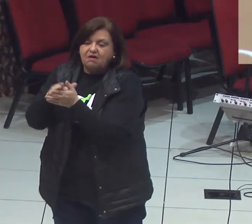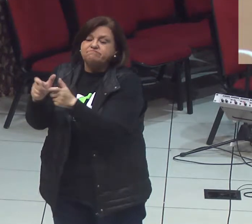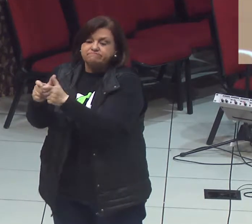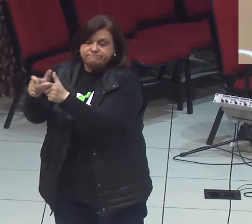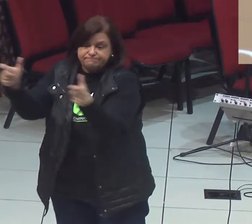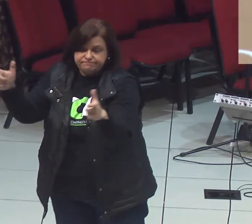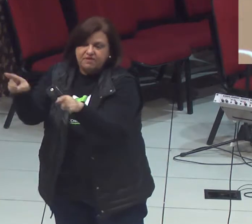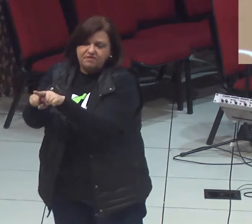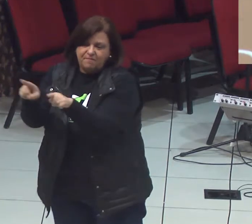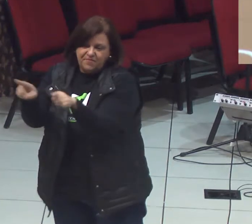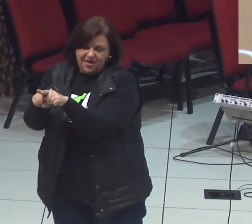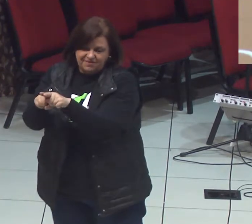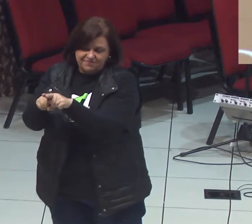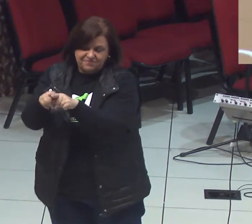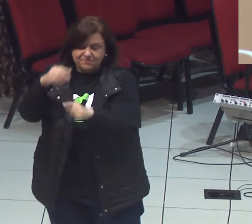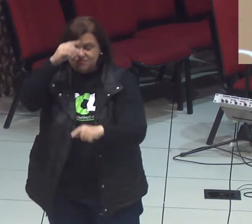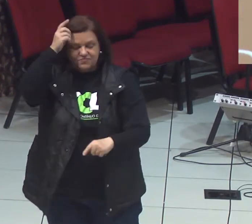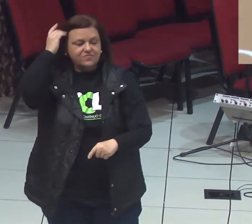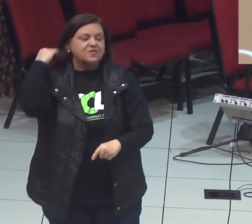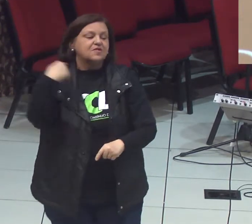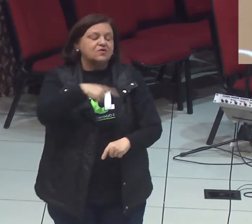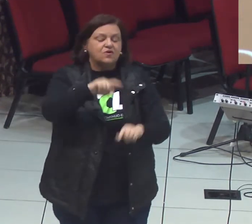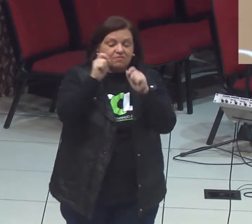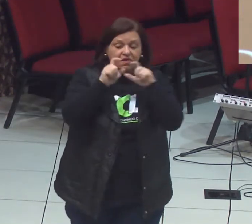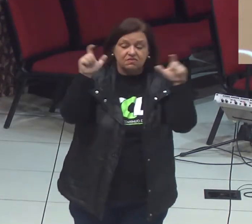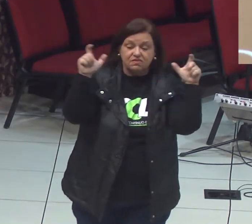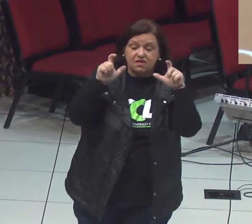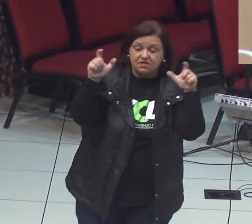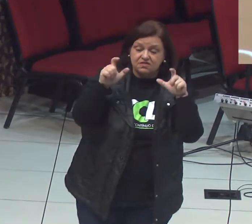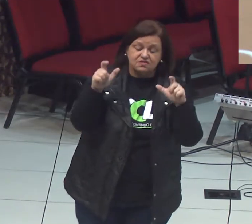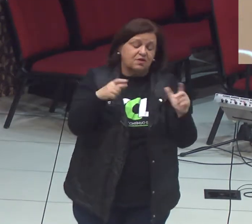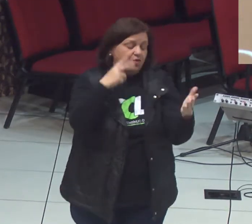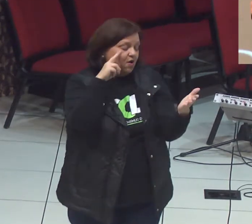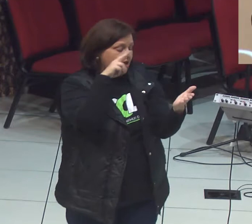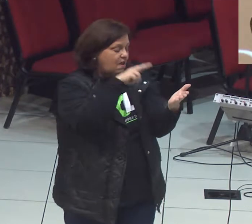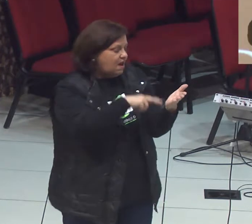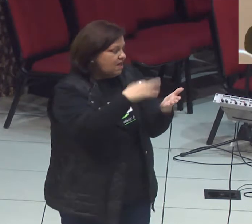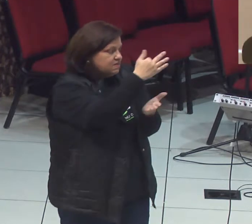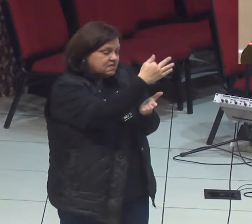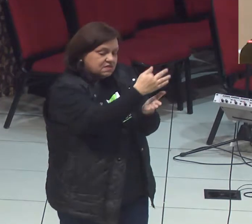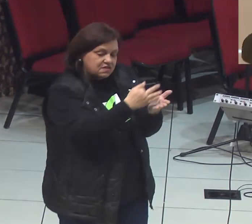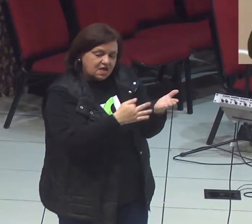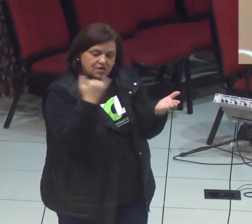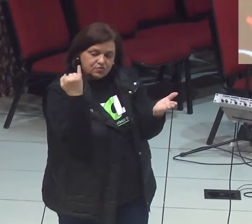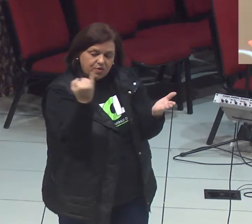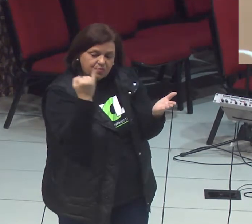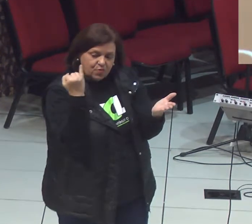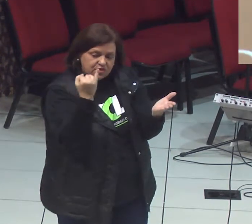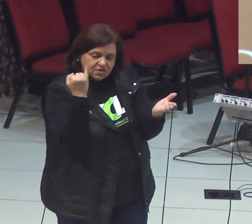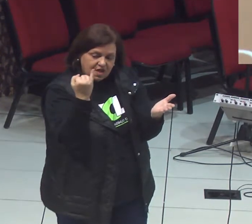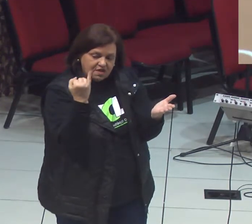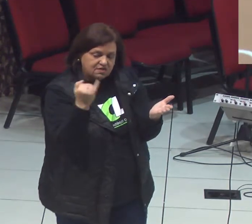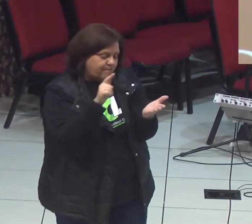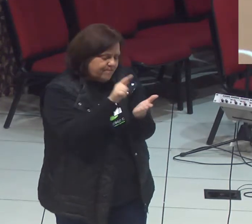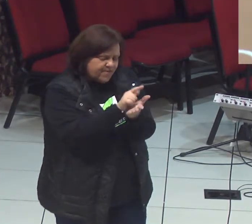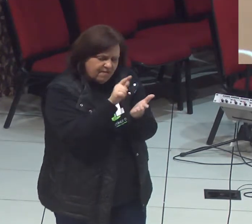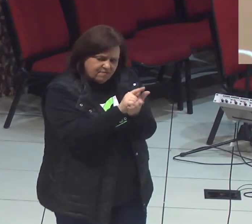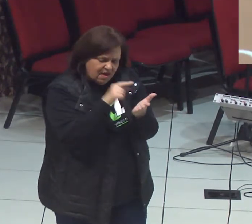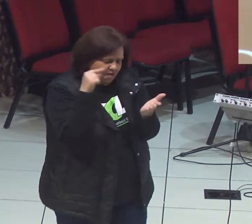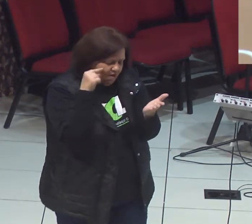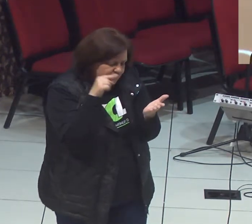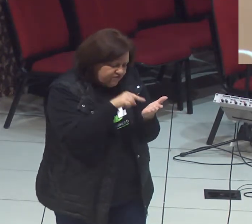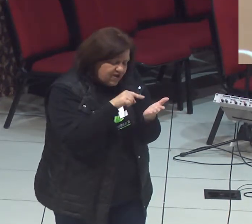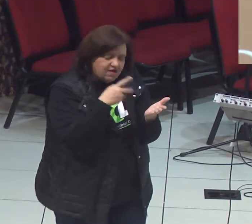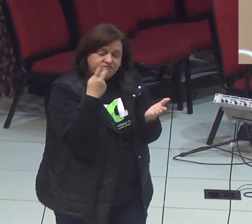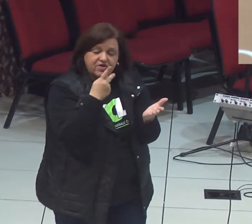para o anticristo. O texto, a gente não entrou no mérito de lê-lo todo, por isso eu sugeri para você, mas lá Paulo diz que o